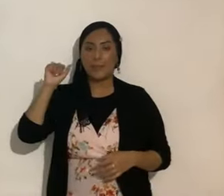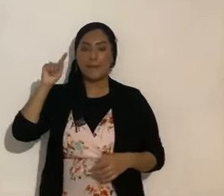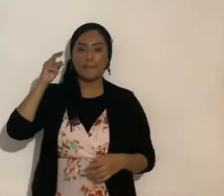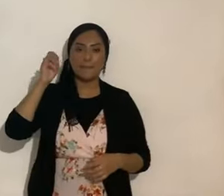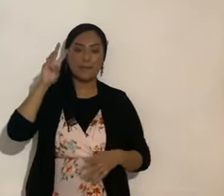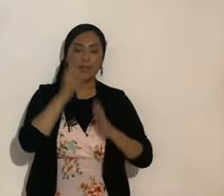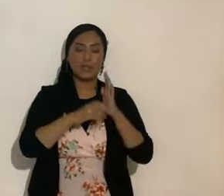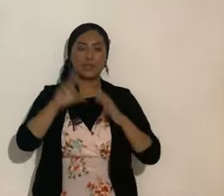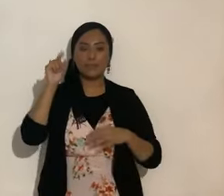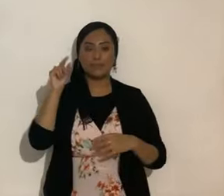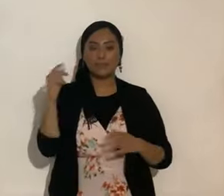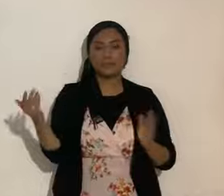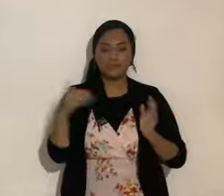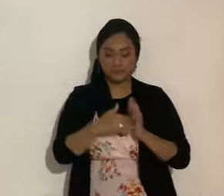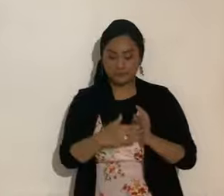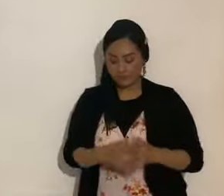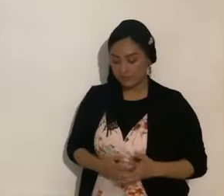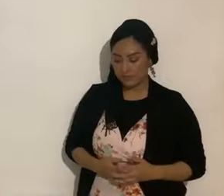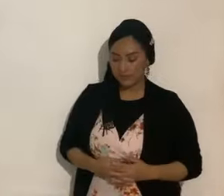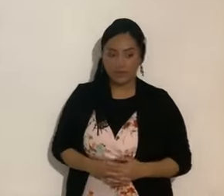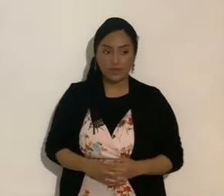vez, vamos para Yamarosahim.